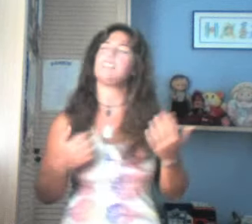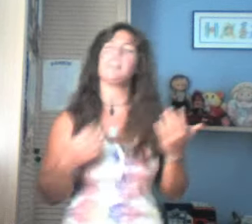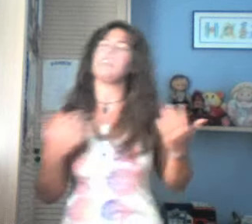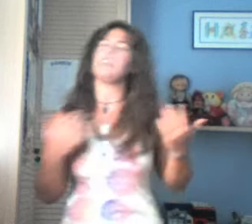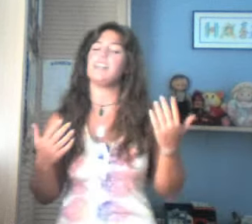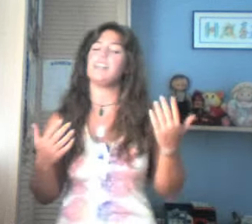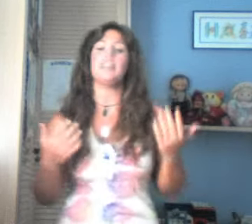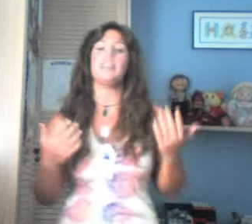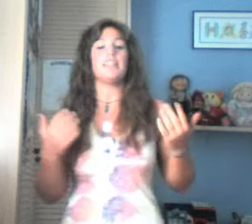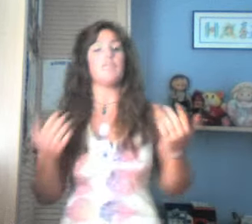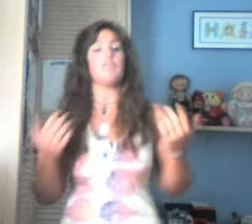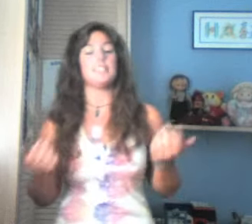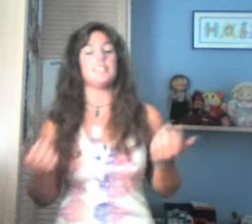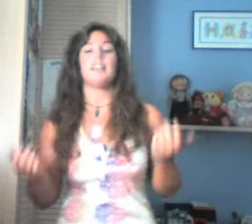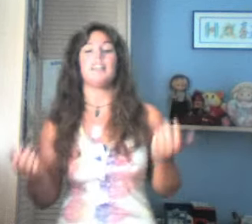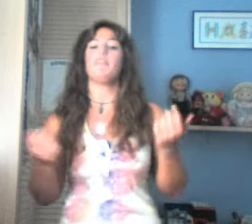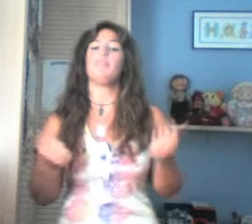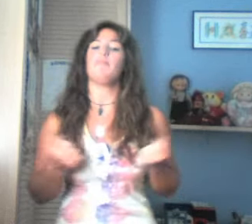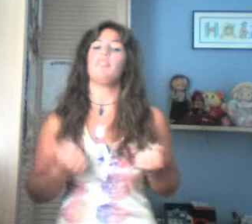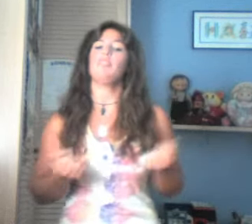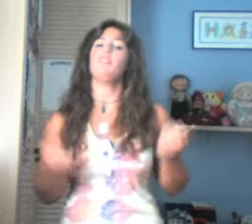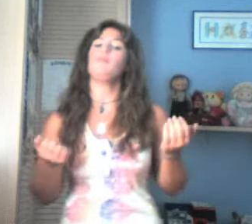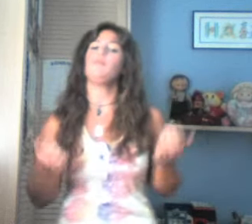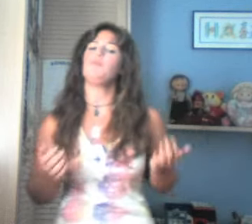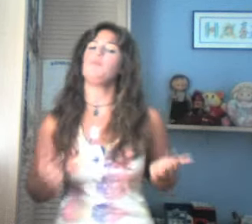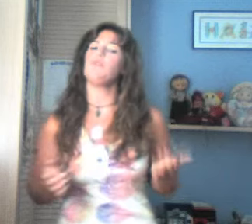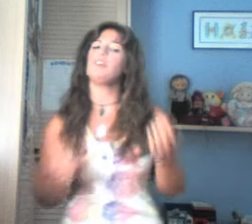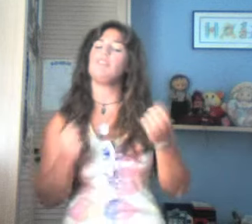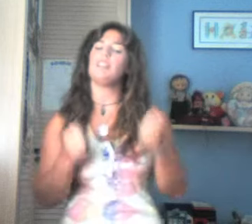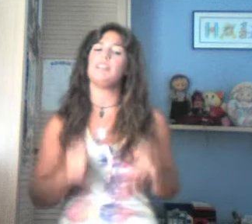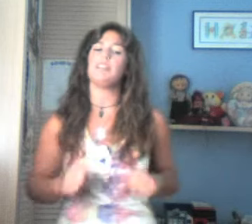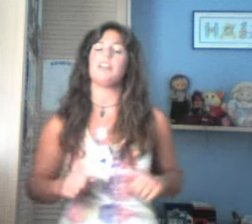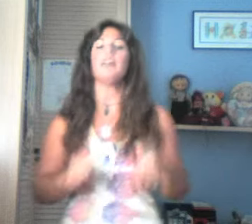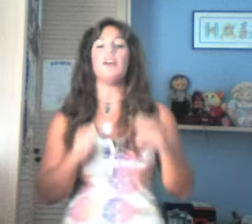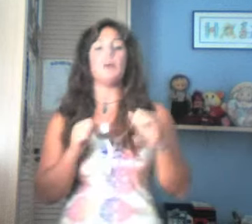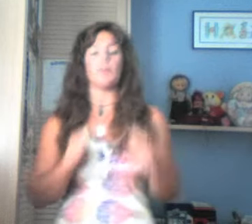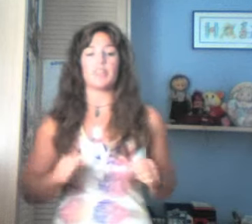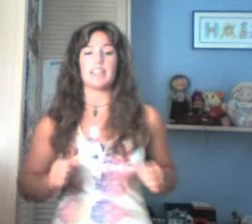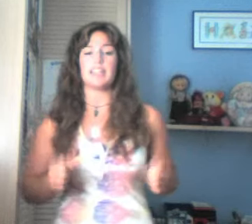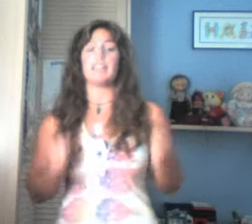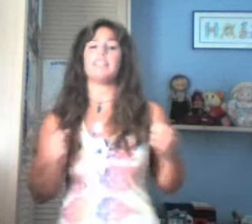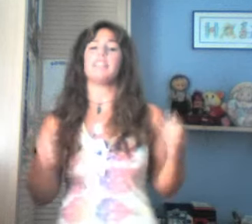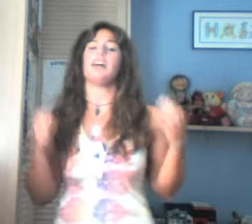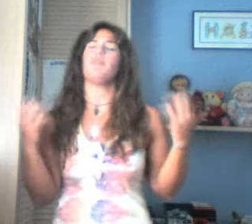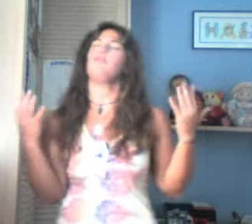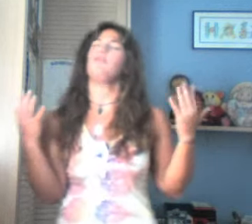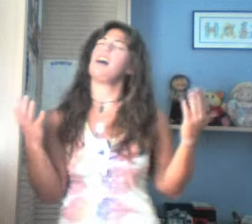de querer. Y aunque sea mi amigo, no puedo entender por qué quieres ahora